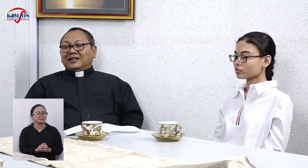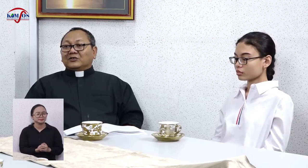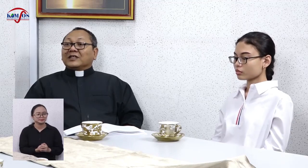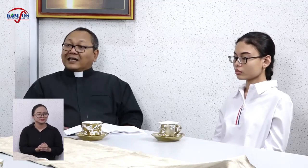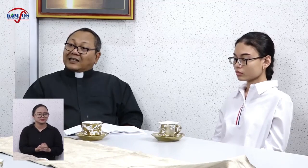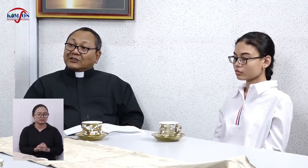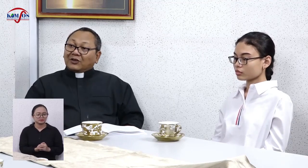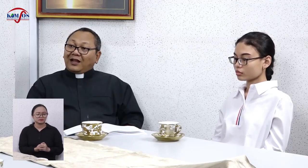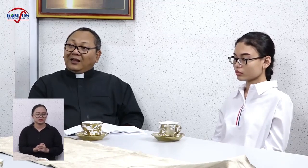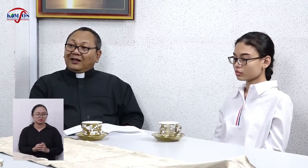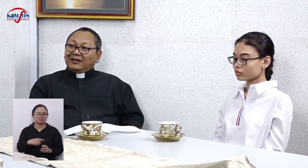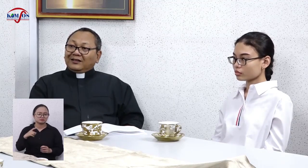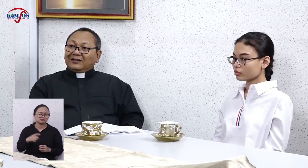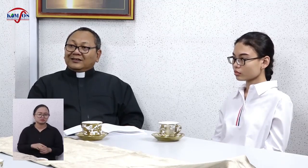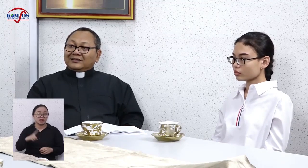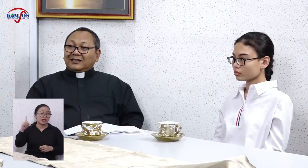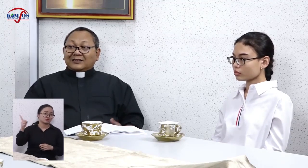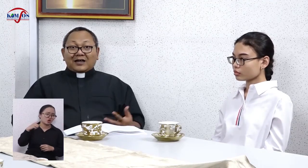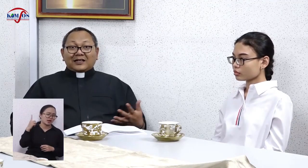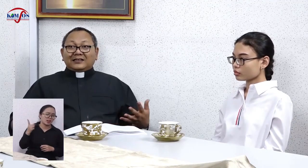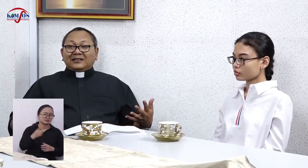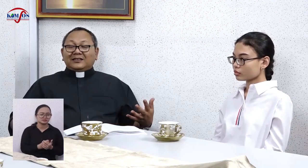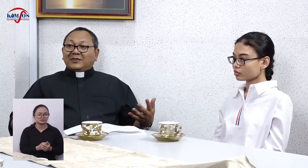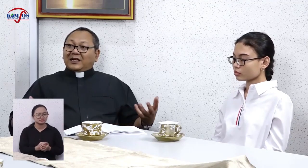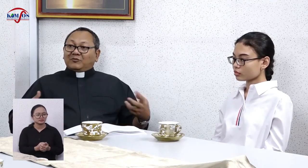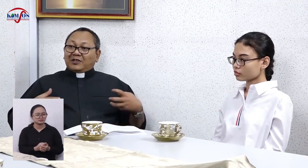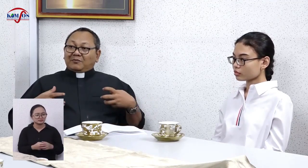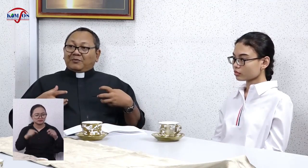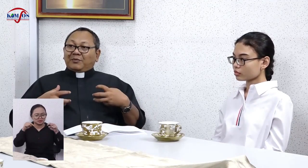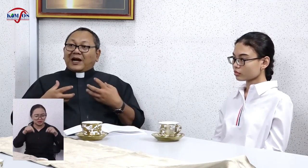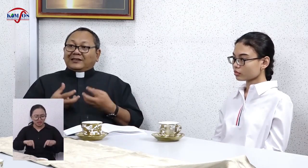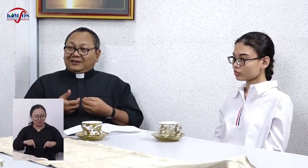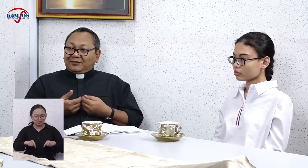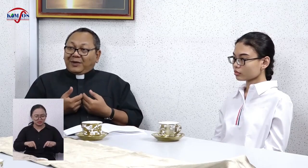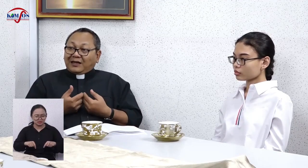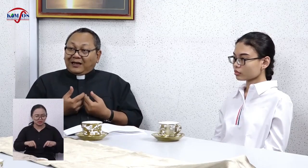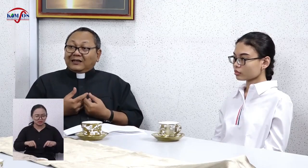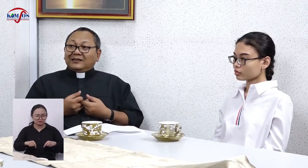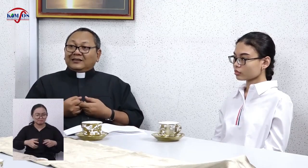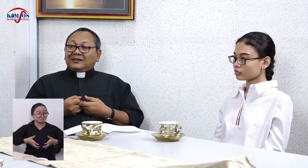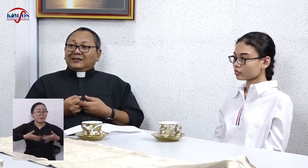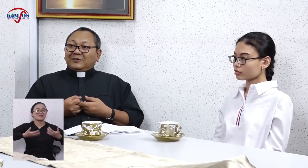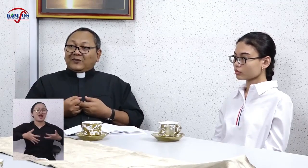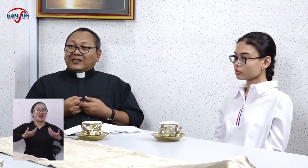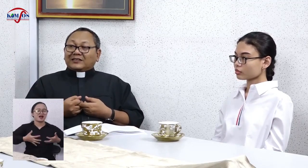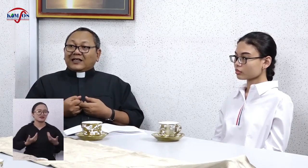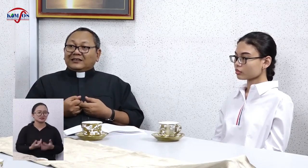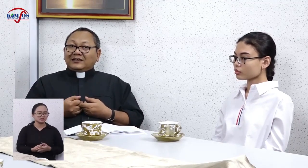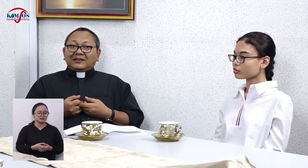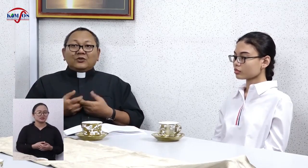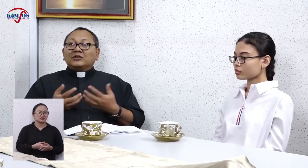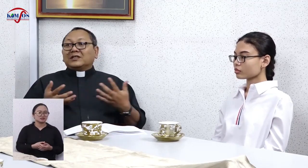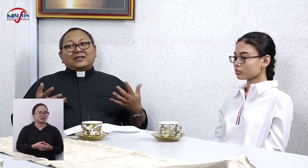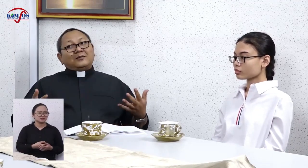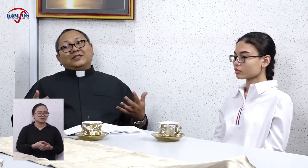itu tingkat nasional sehingga sekarang ini mereka punya pride bangga bahwa kita